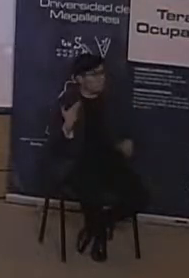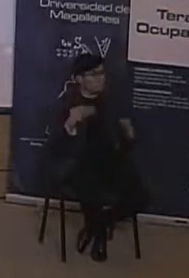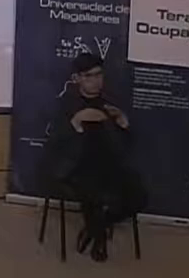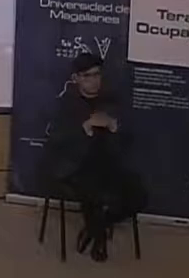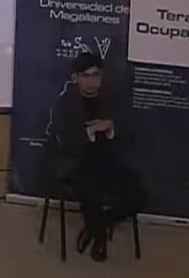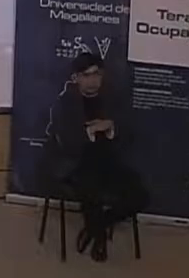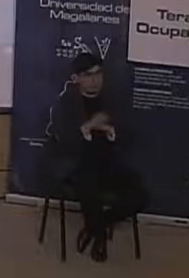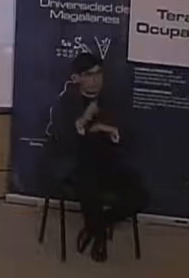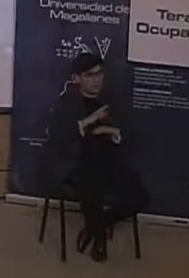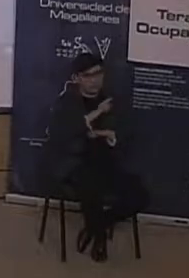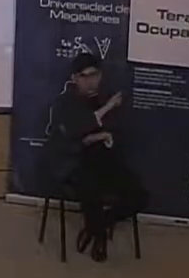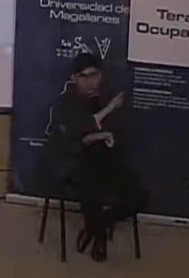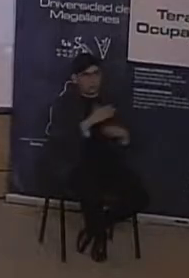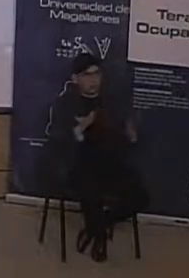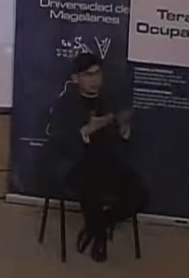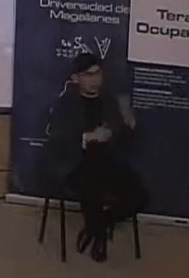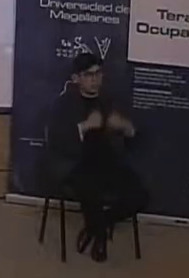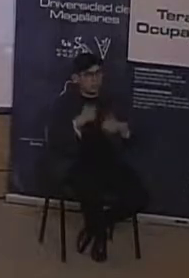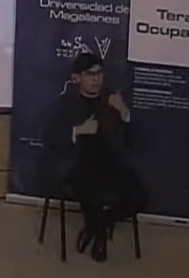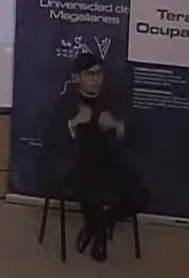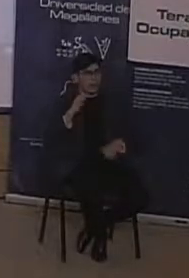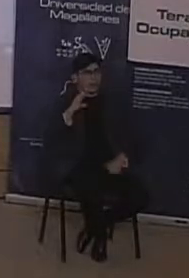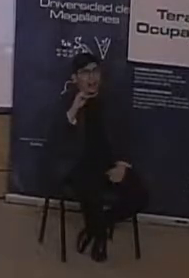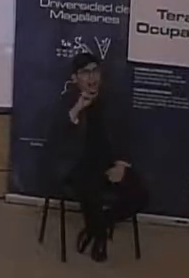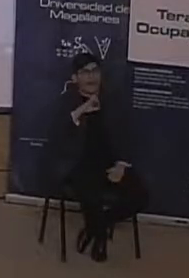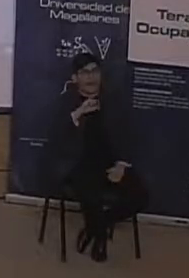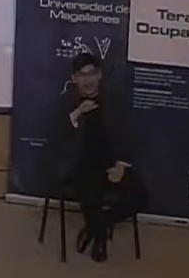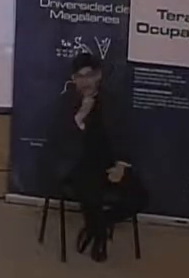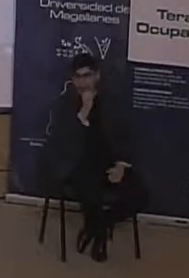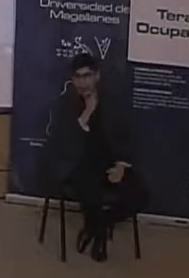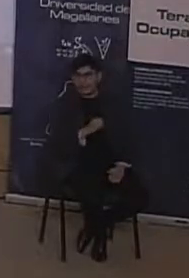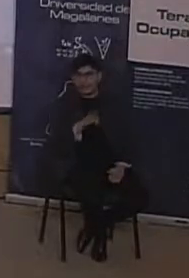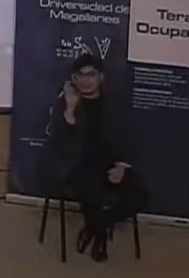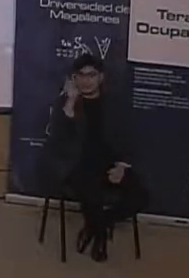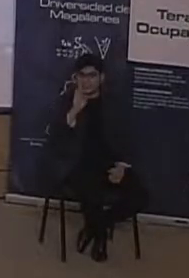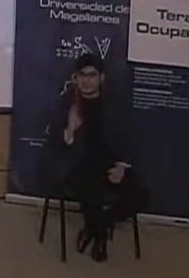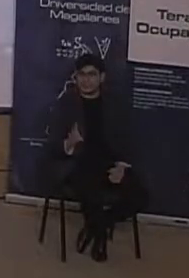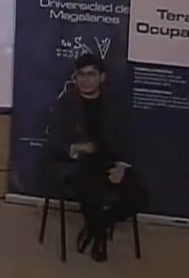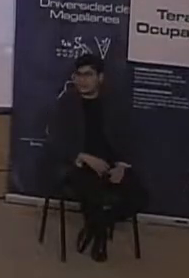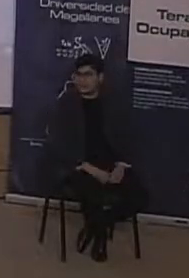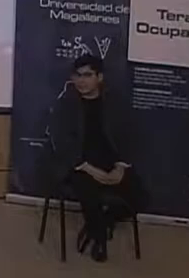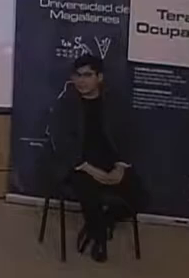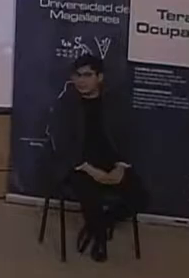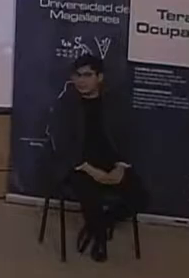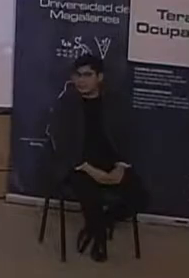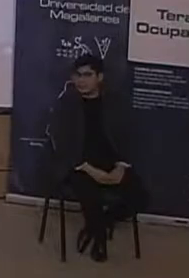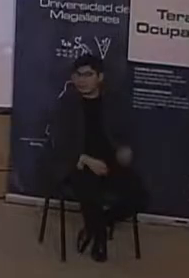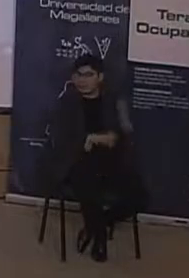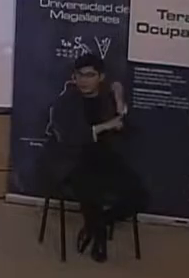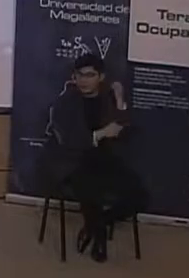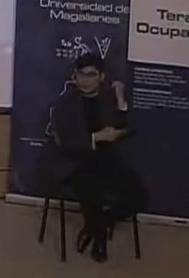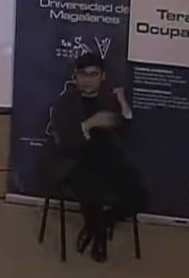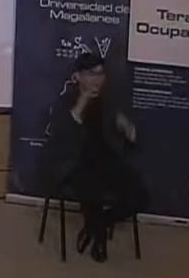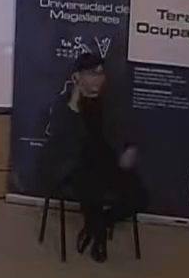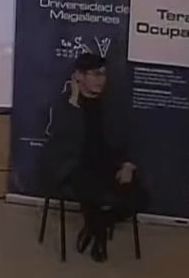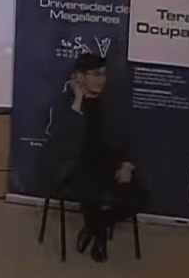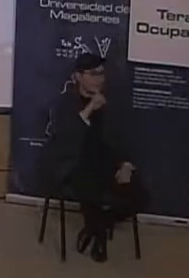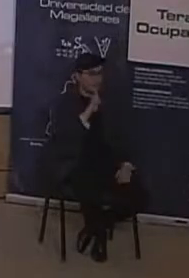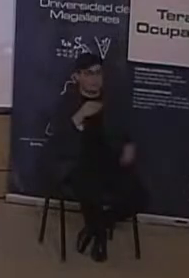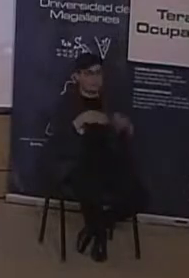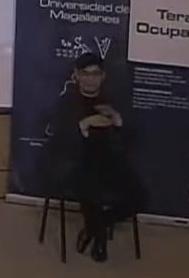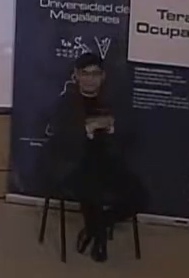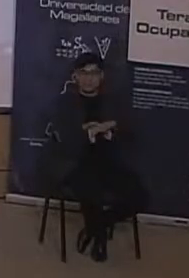como profesional de la corporación de asistencia judicial senadis siendo abogada en el tema y no la dejan subir el avión y